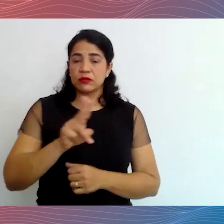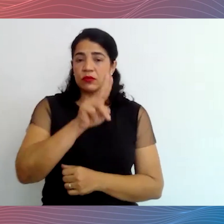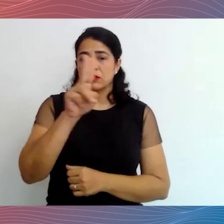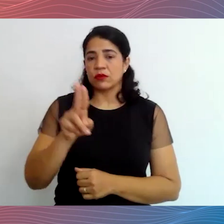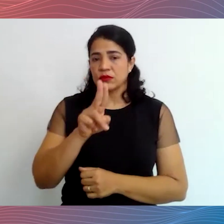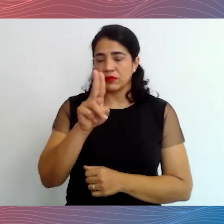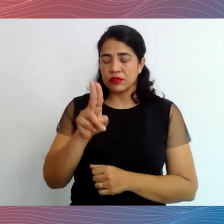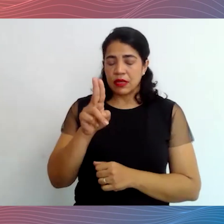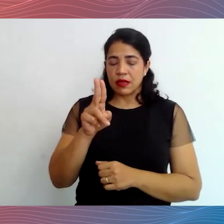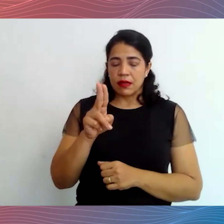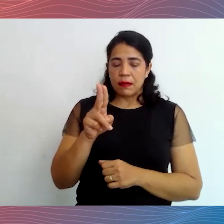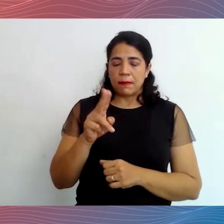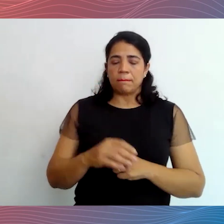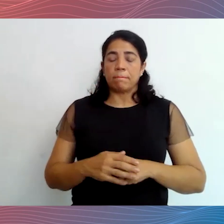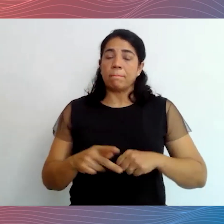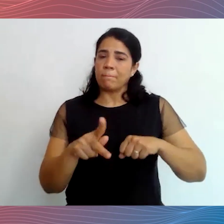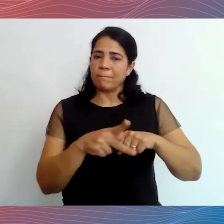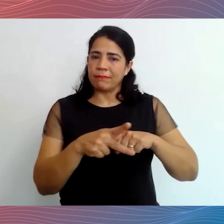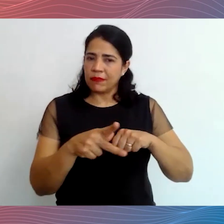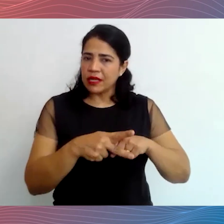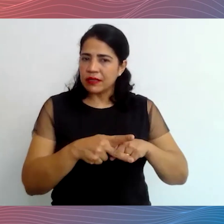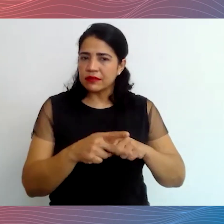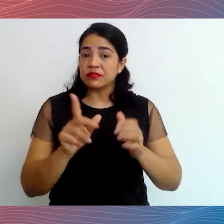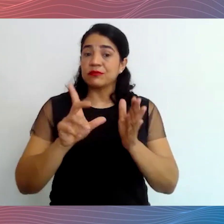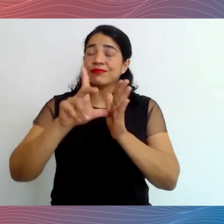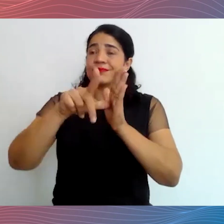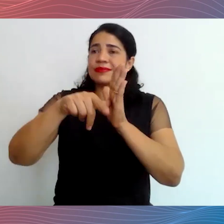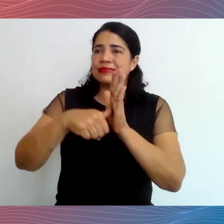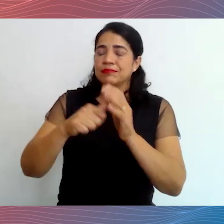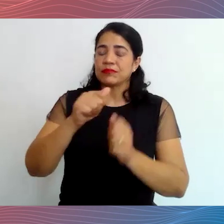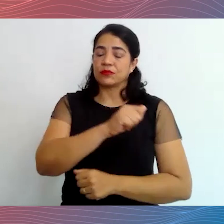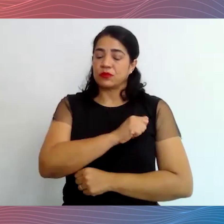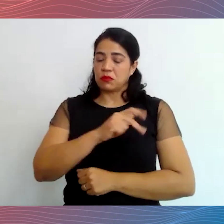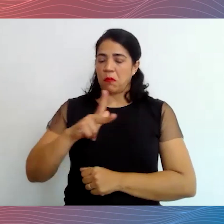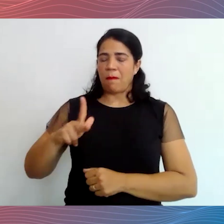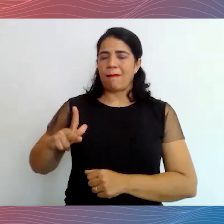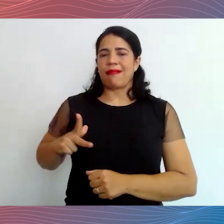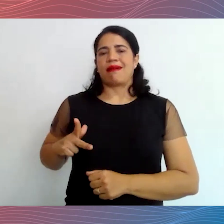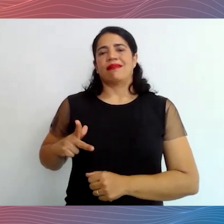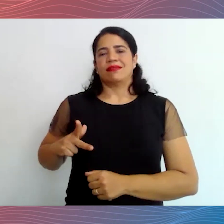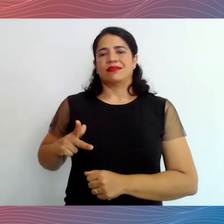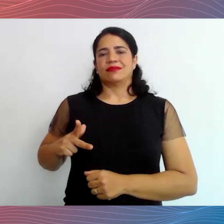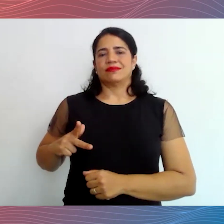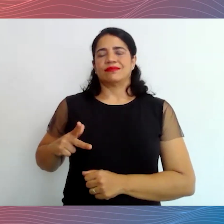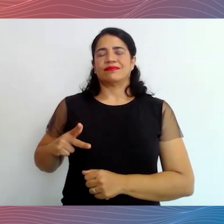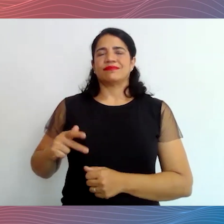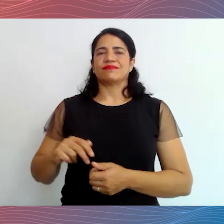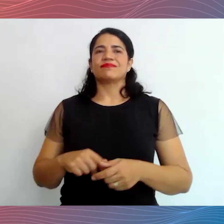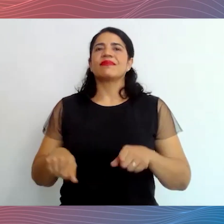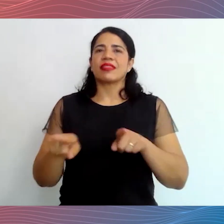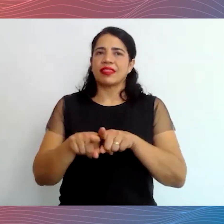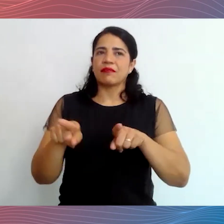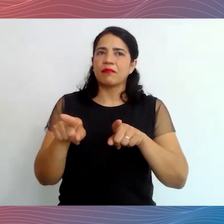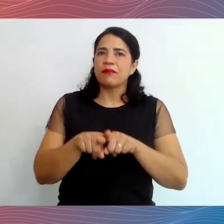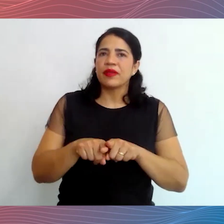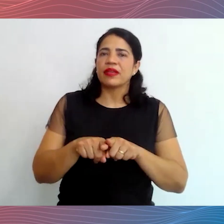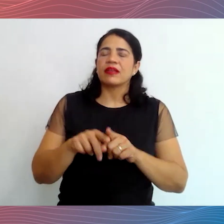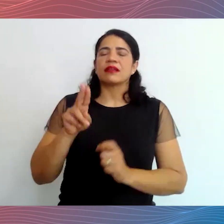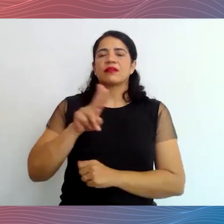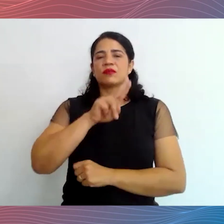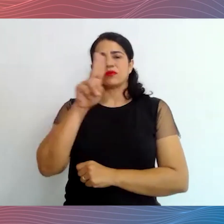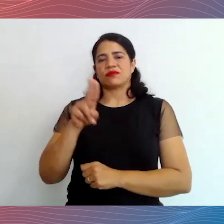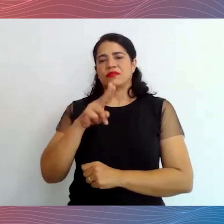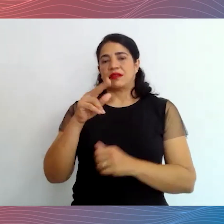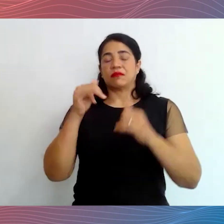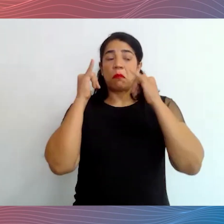Depois, o apóstolo Paulo passou a ser o canal dispensador para que esse evangelho pudesse chegar ao mundo gentil, do